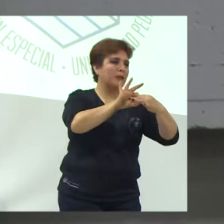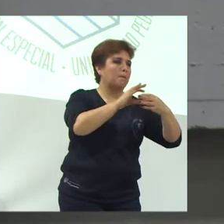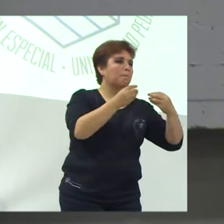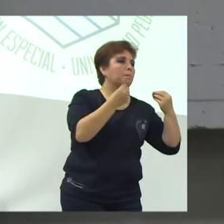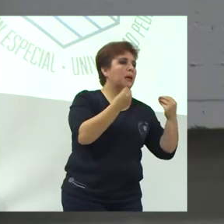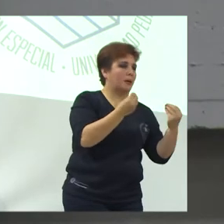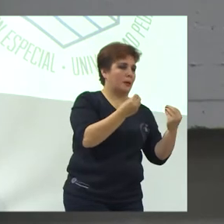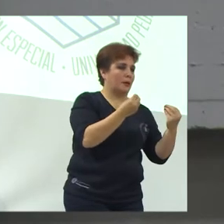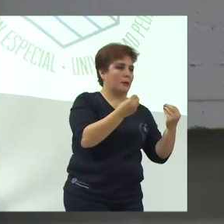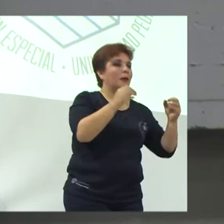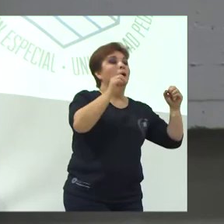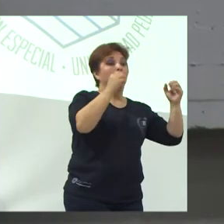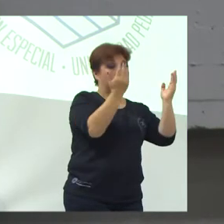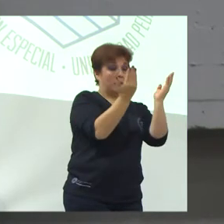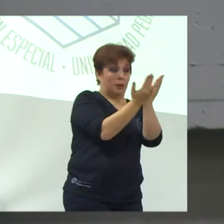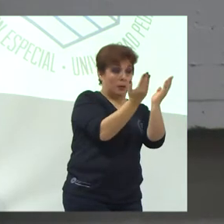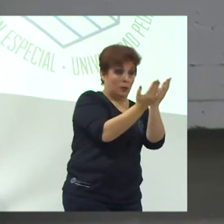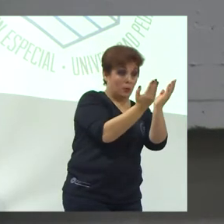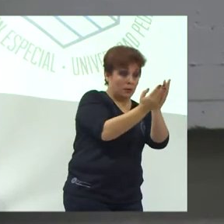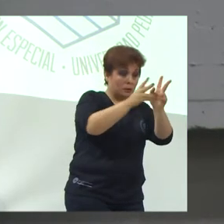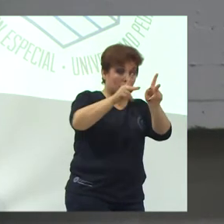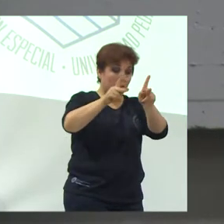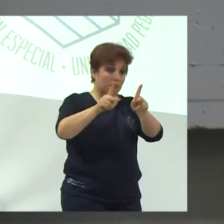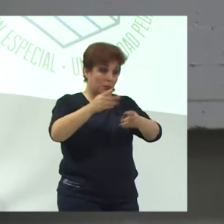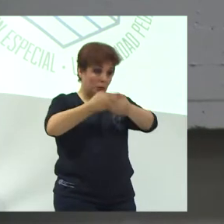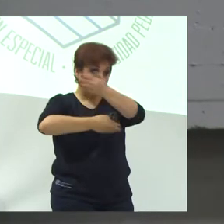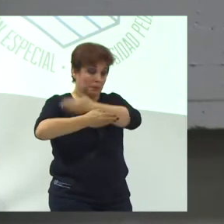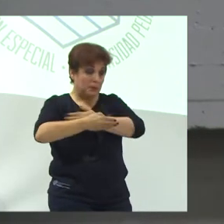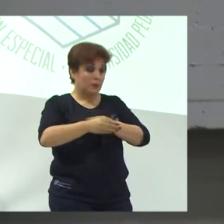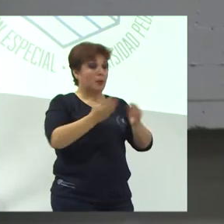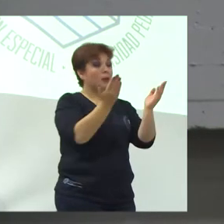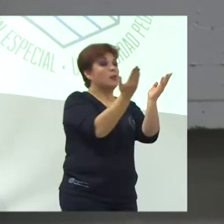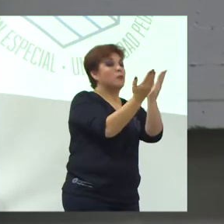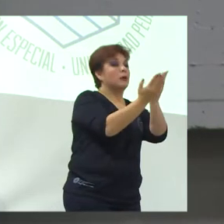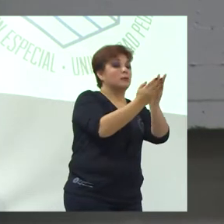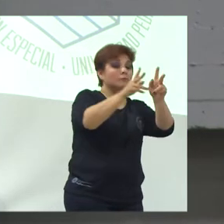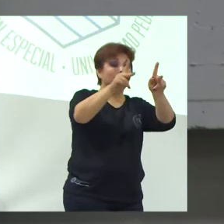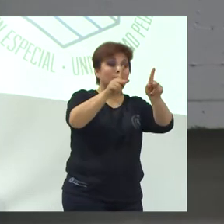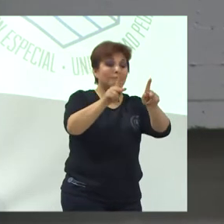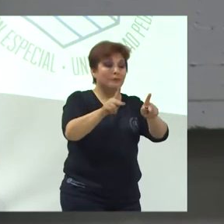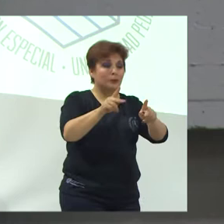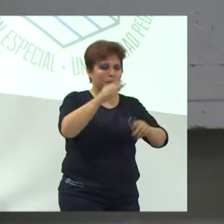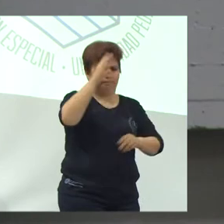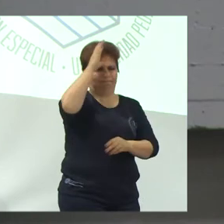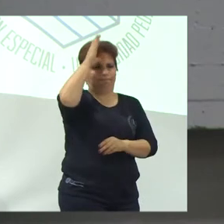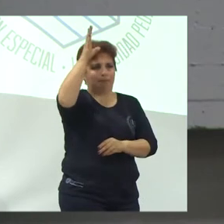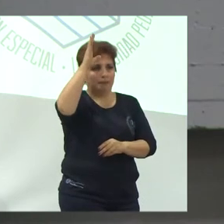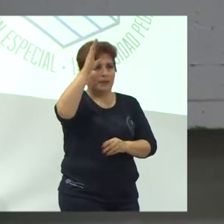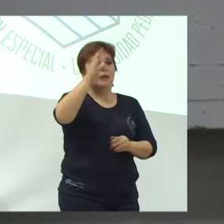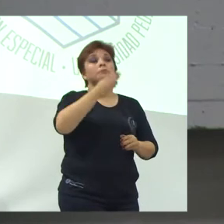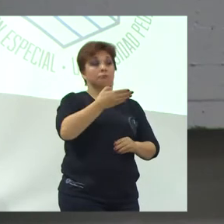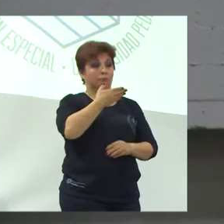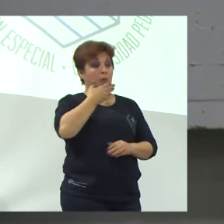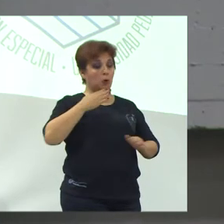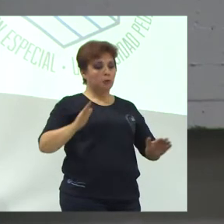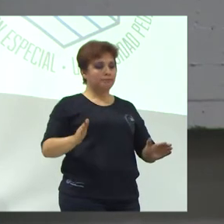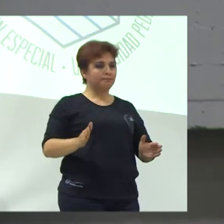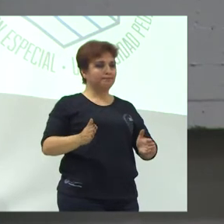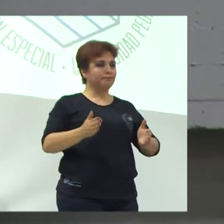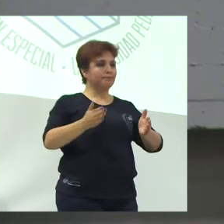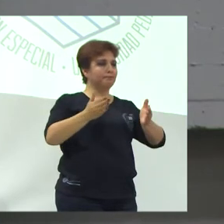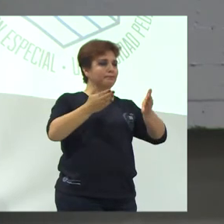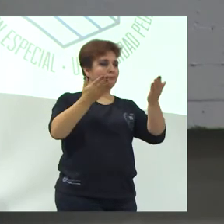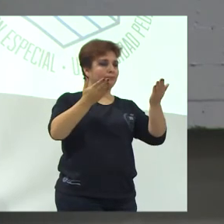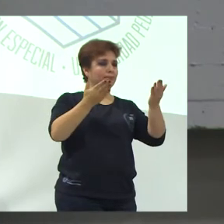discapacidad y de las personas con talentos excepcionales en el país hacia apuestas para